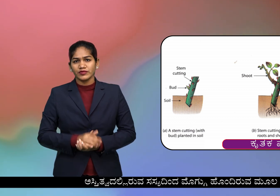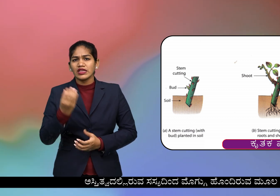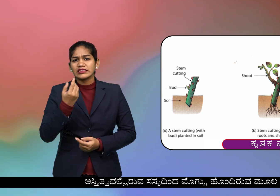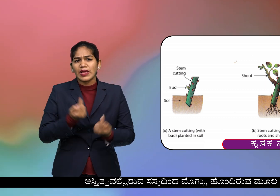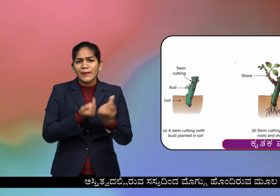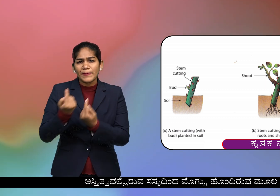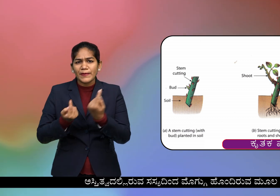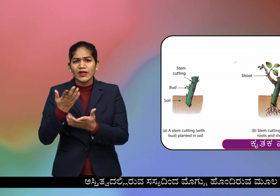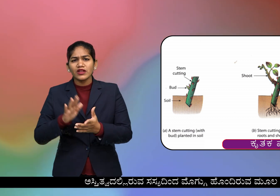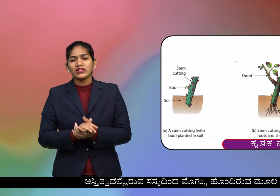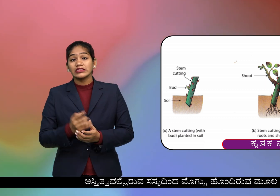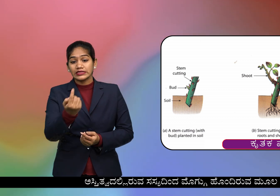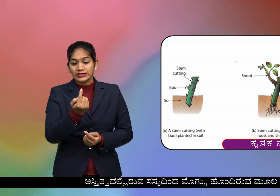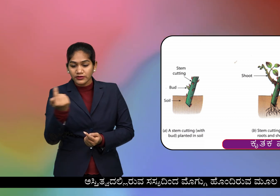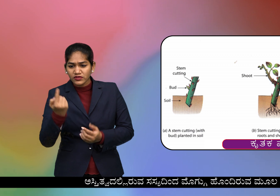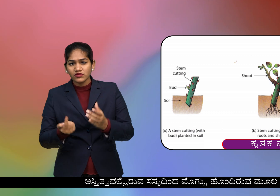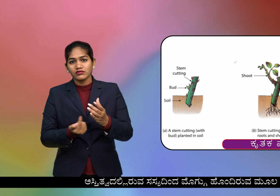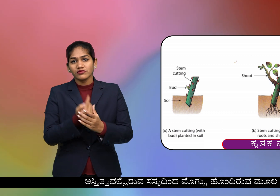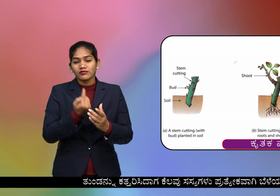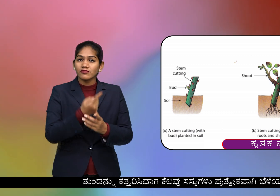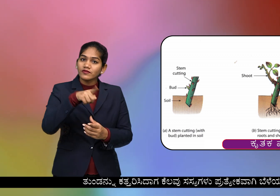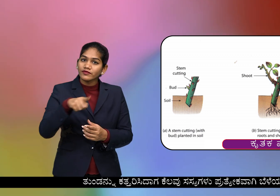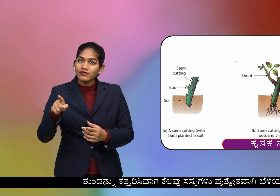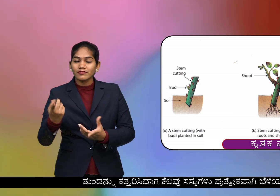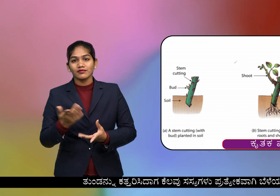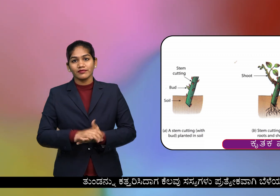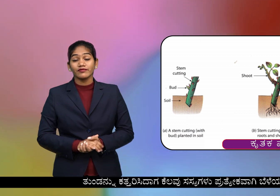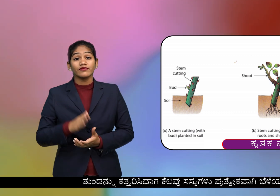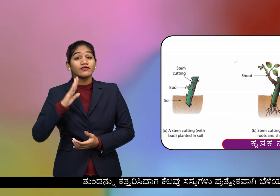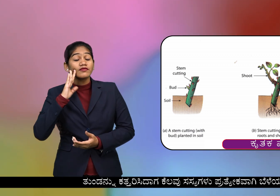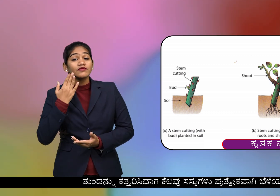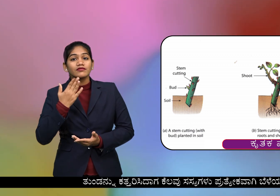ಅಸ್ತಿತ್ವದಲ್ಲಿರುವ ಸಸ್ಯದಿಂದ ಮೊಗ್ಗು ಹೊಂದಿರುವ ಮೂಲ ಸಸ್ಯದ ತುಂಡನ್ನ ಕತ್ತರಿಸಿದಾಗ ಕೆಲವು